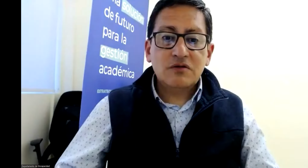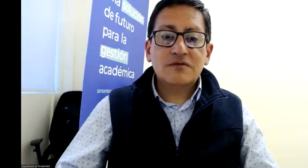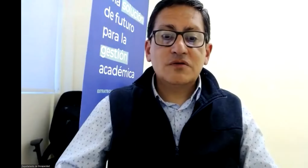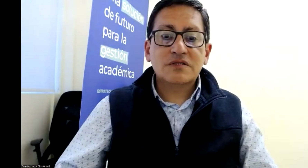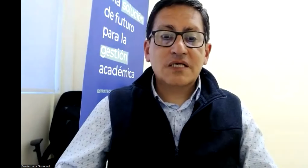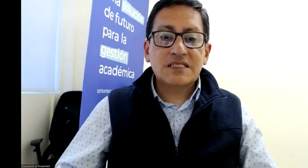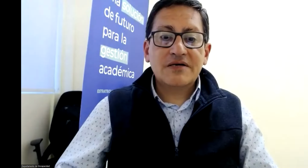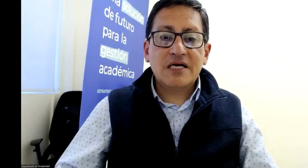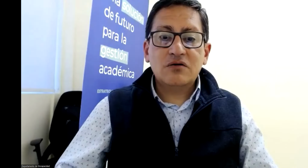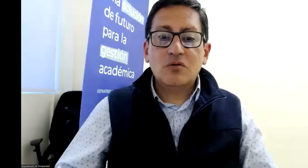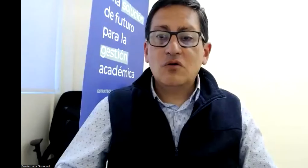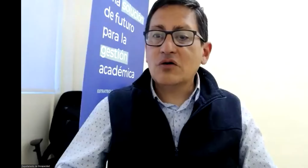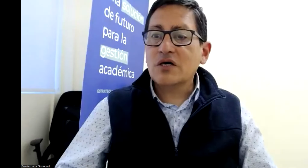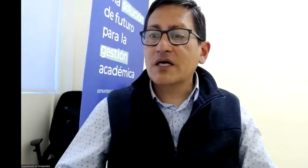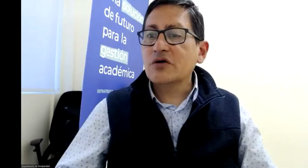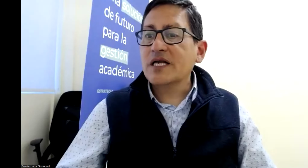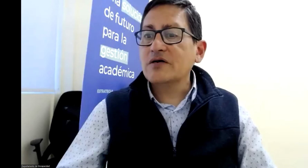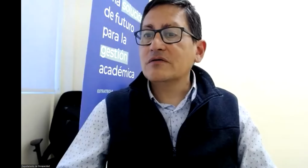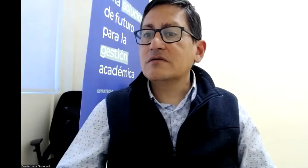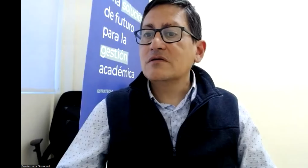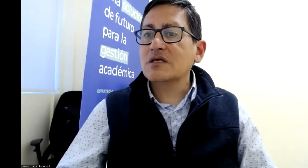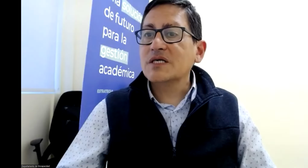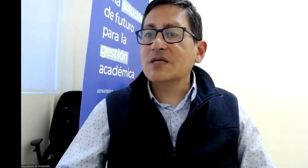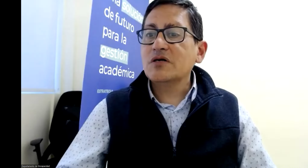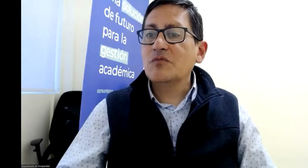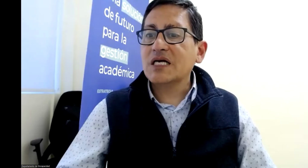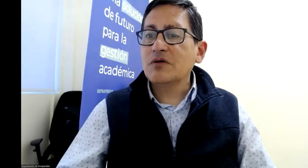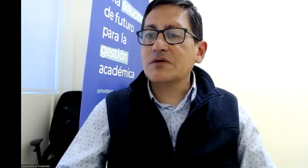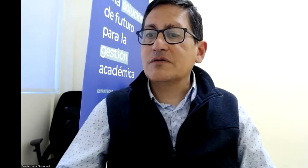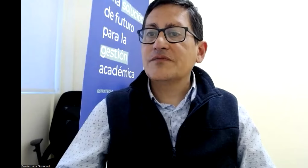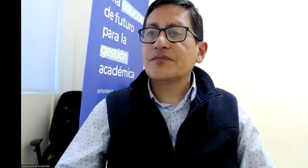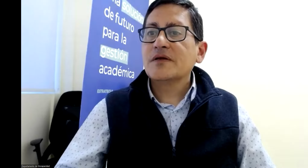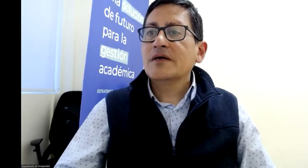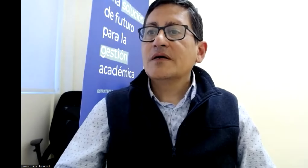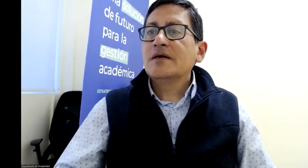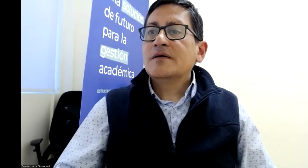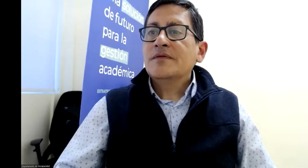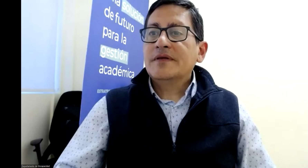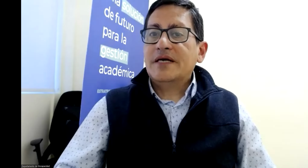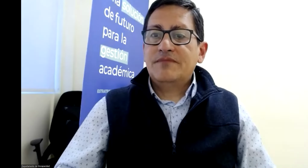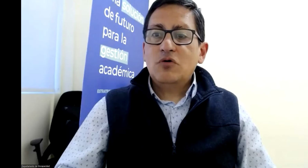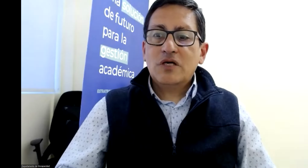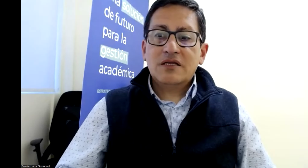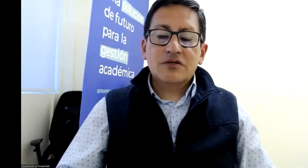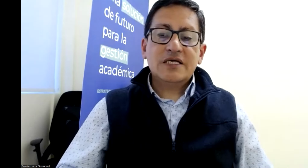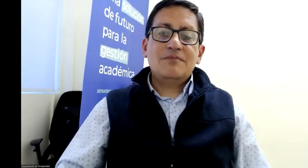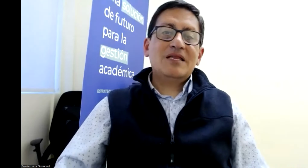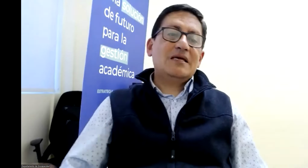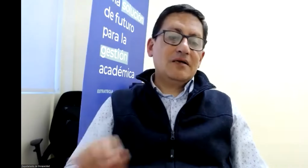quieren saber algo o algo que no les quedó claro lo repetimos y lo explicamos lo mejor. Ya. Vamos con entonces el mes de